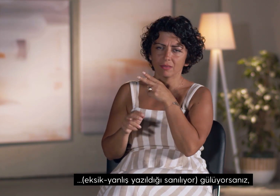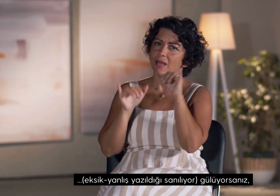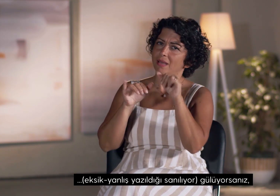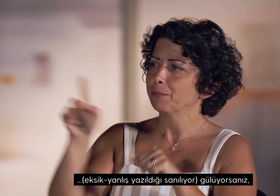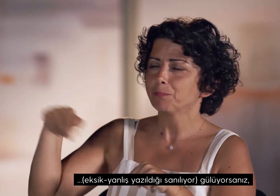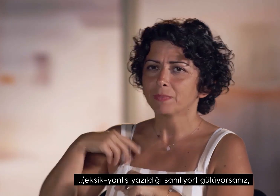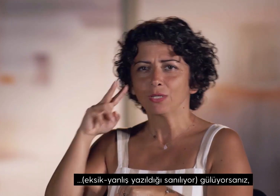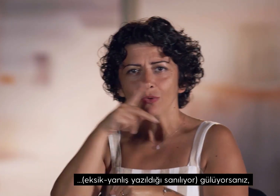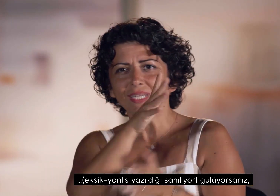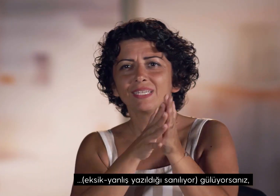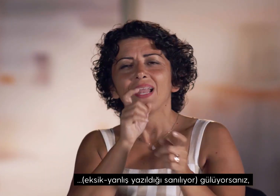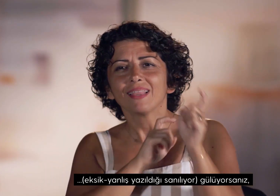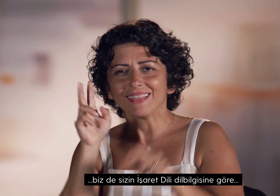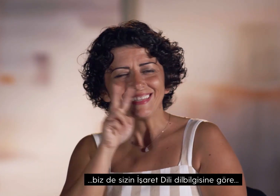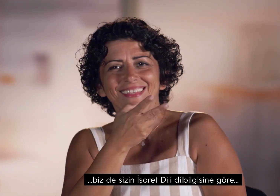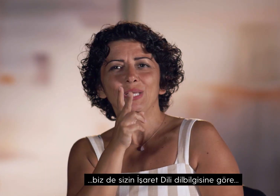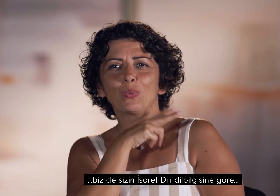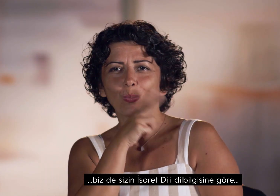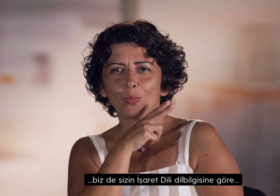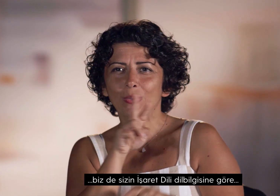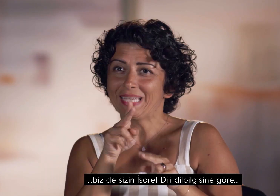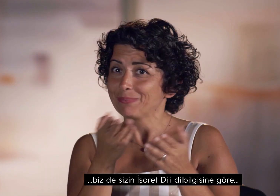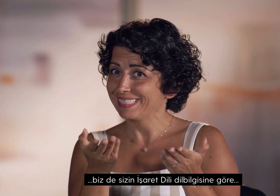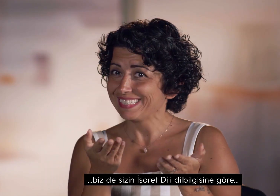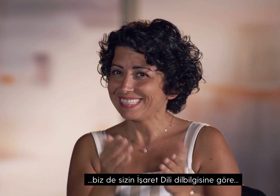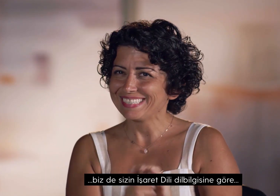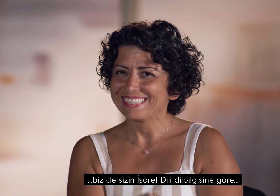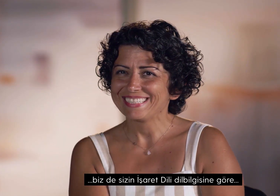yazıldığı sanılıyor, gülüyorsanız bizler de sizin işaret dili dil bilgisine göre